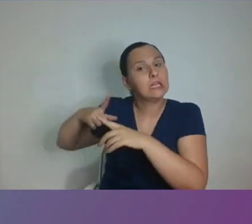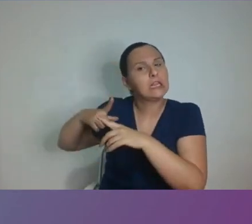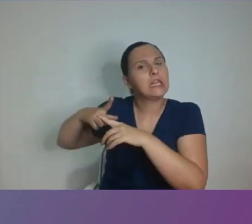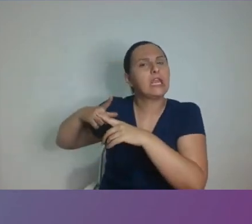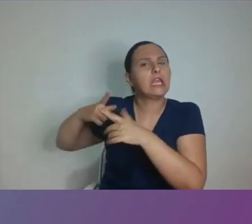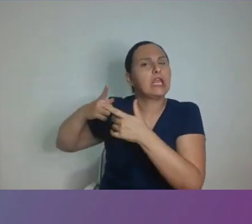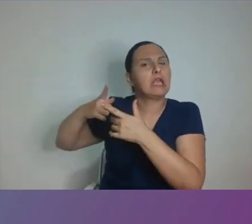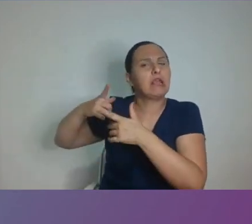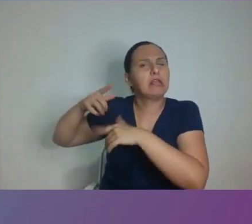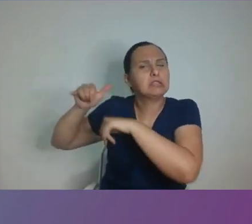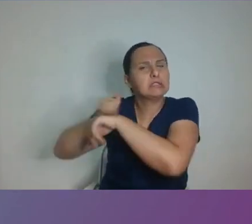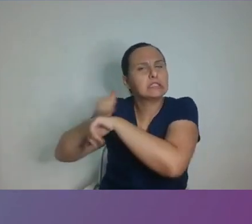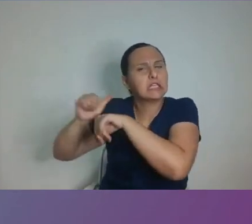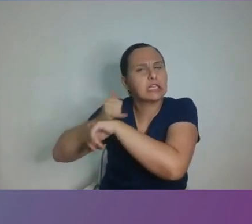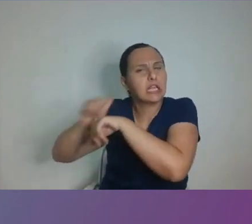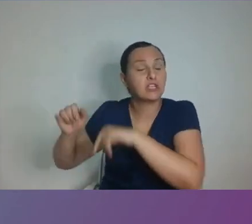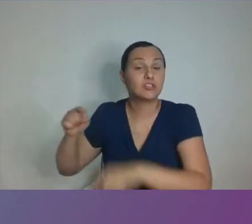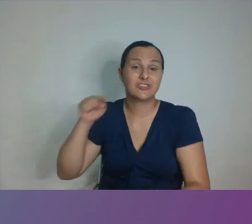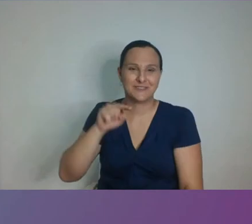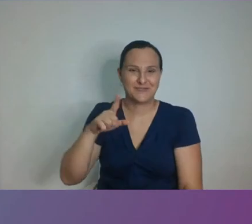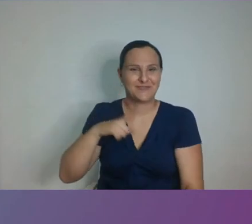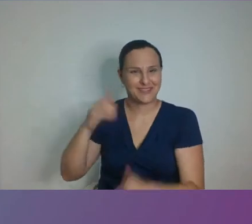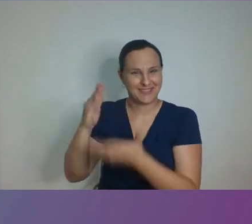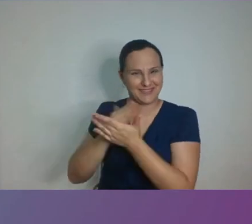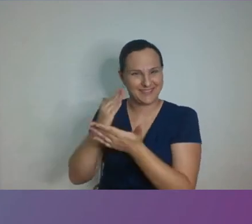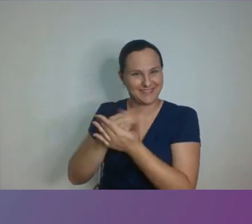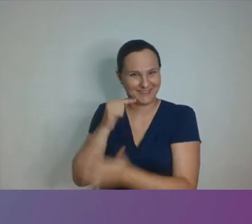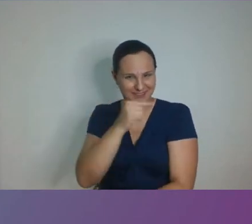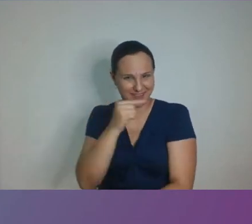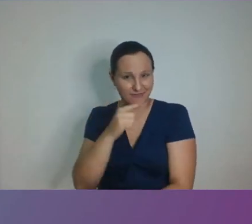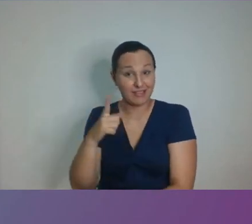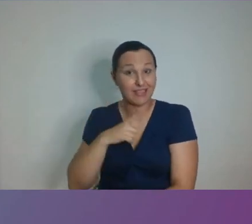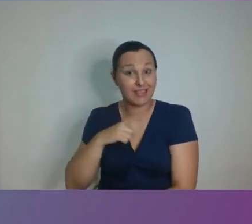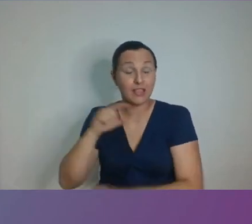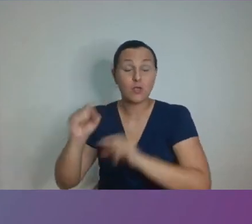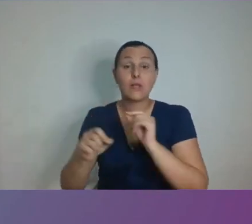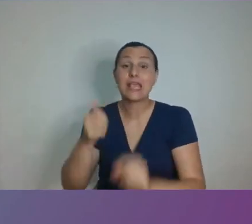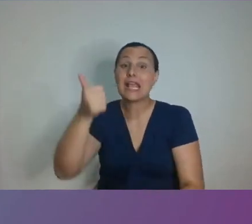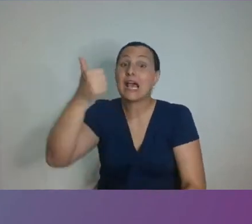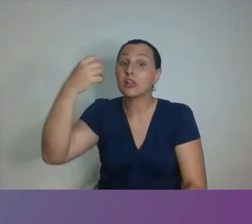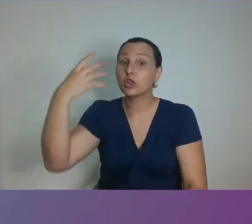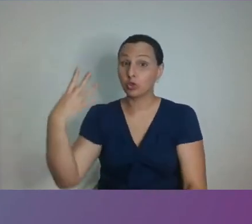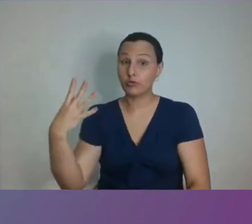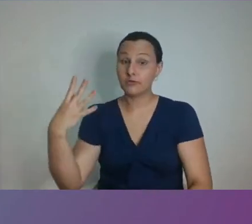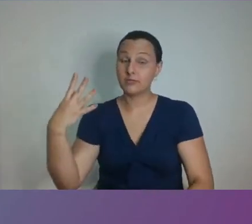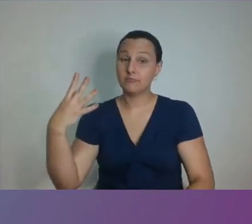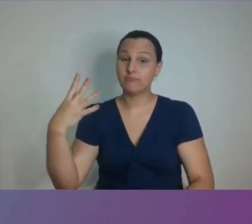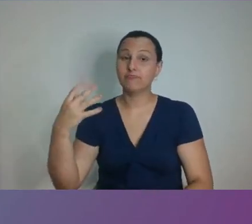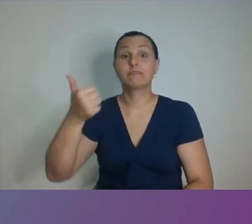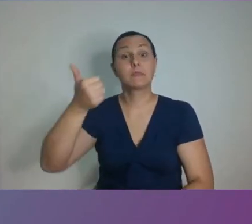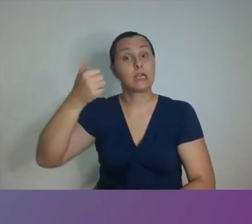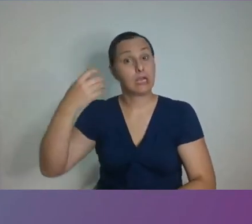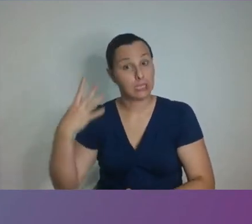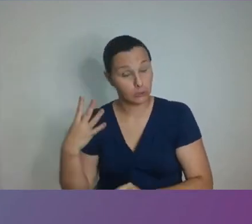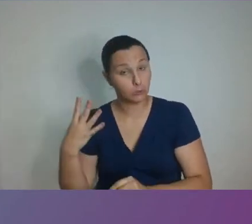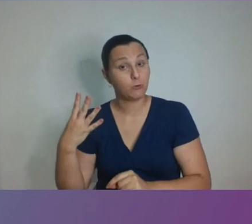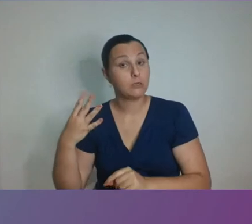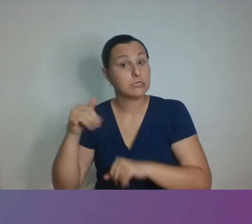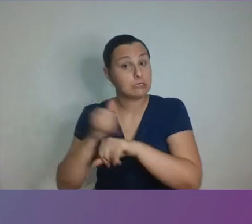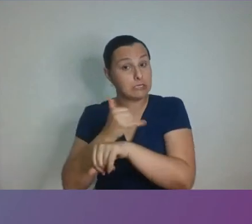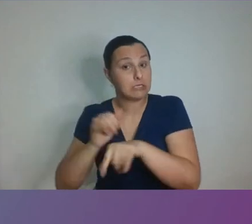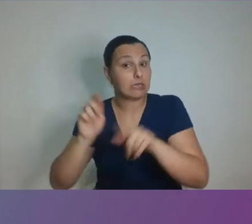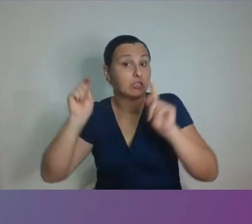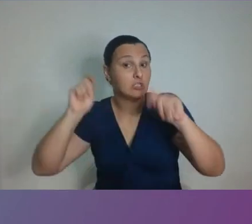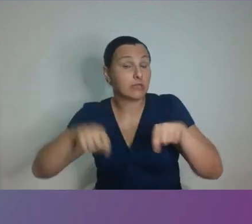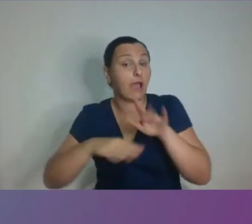ferramentas diferentes para a gente realizar tradução. 14 ferramentas. Alguma delas vai servir.